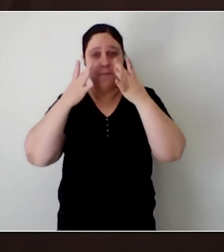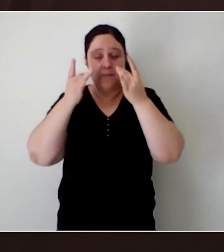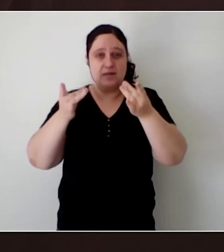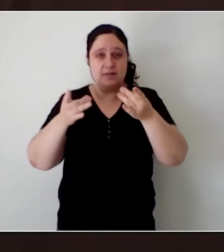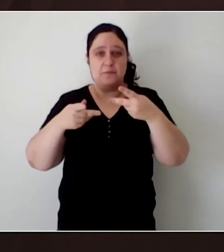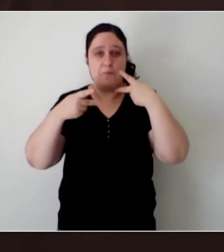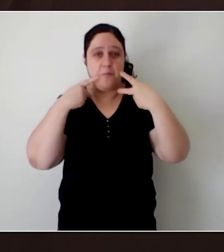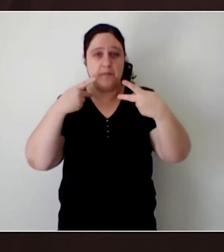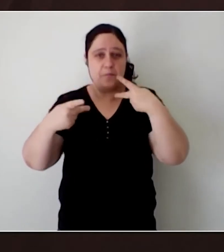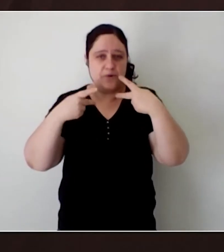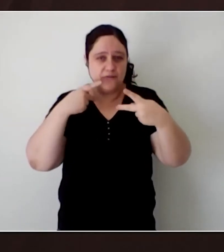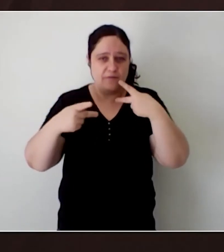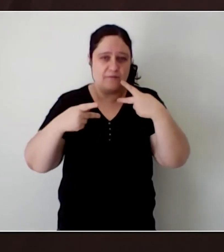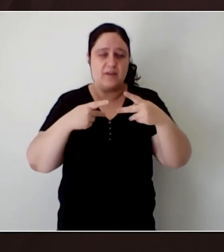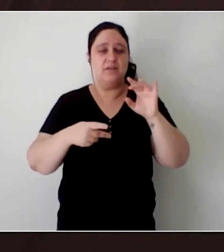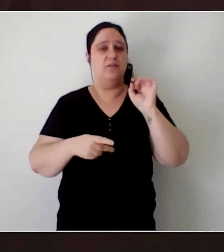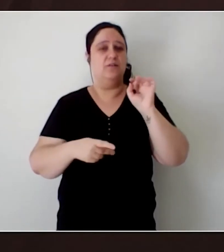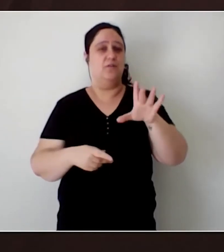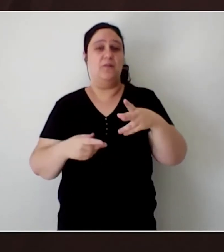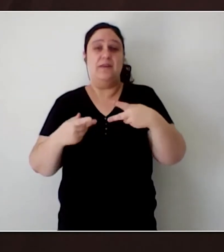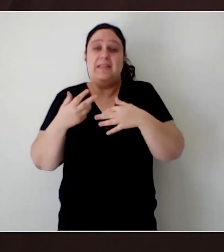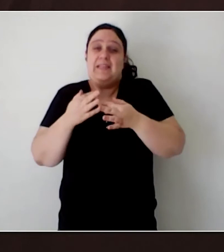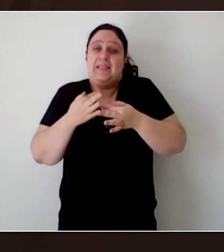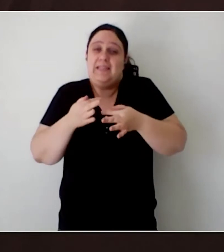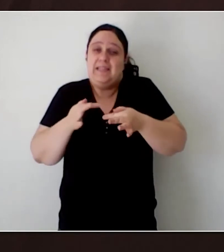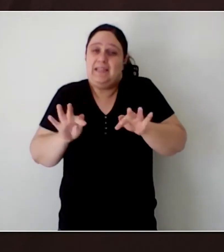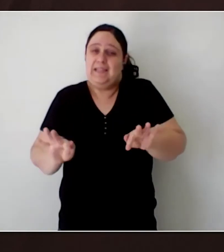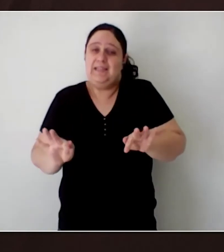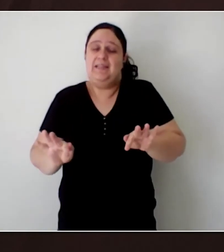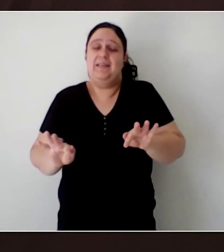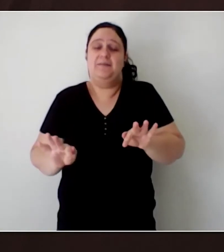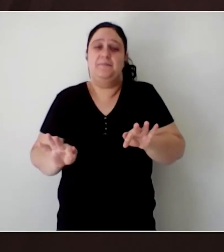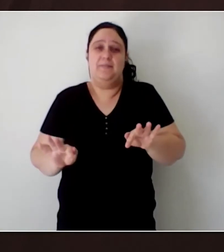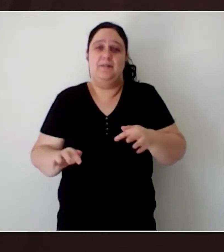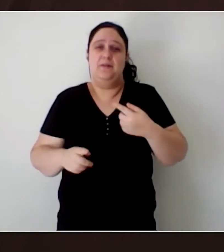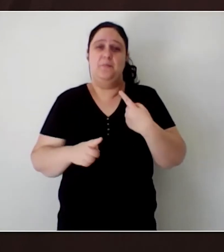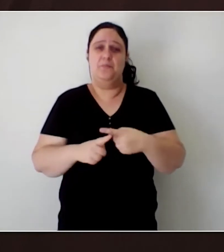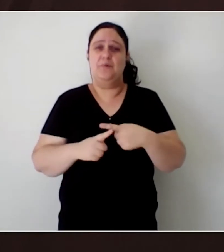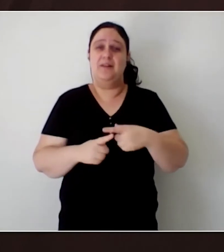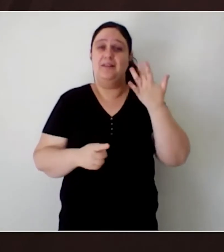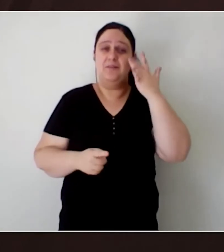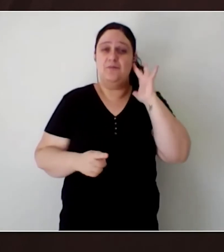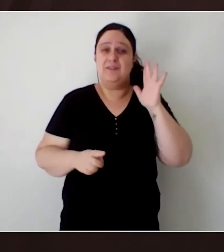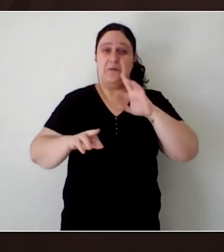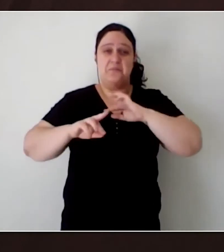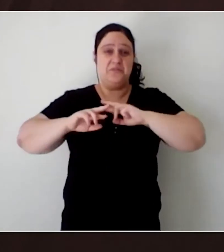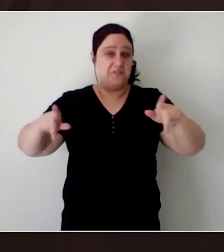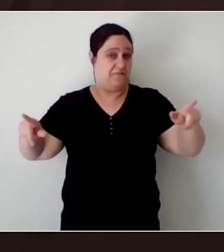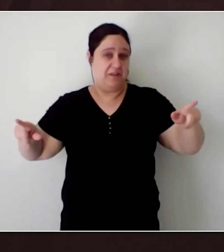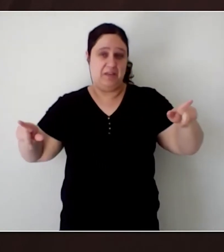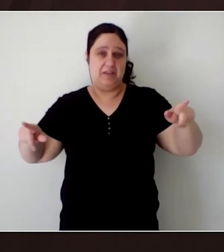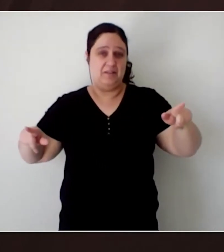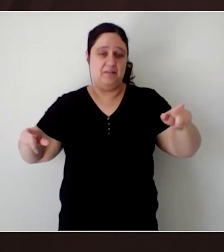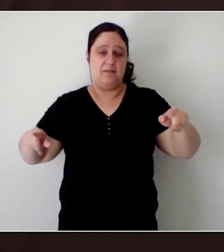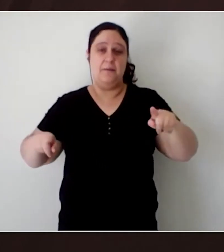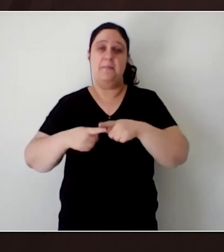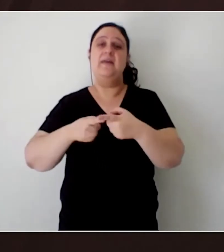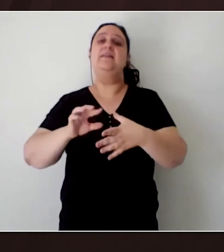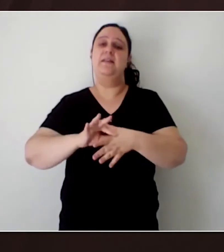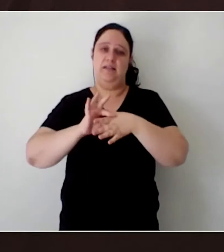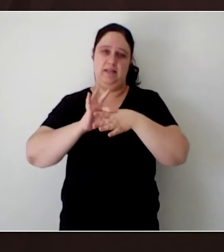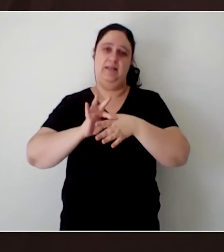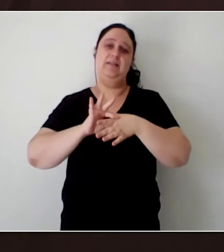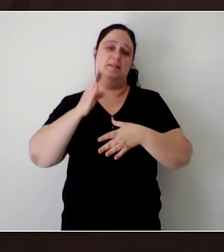Seja simples. Porque você não sabe distinguir um joio do trigo. Mas tem os irmãos que sabem. Vamos